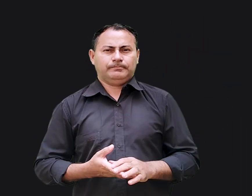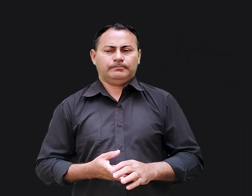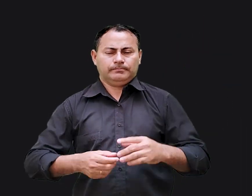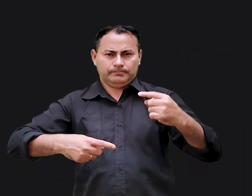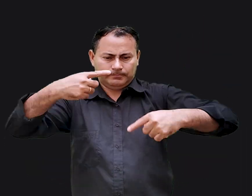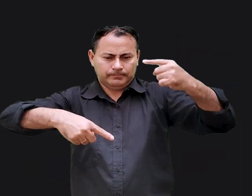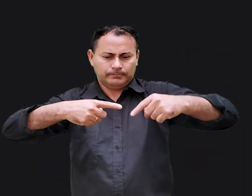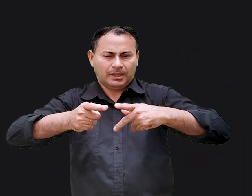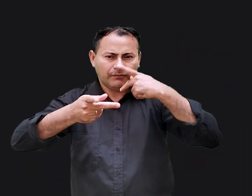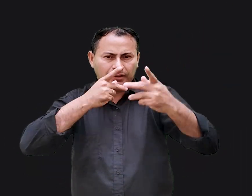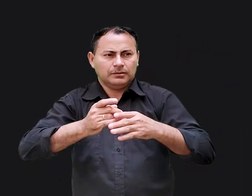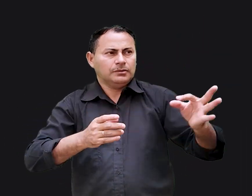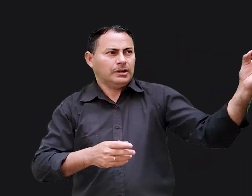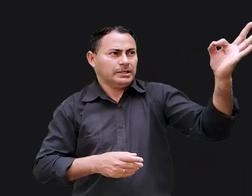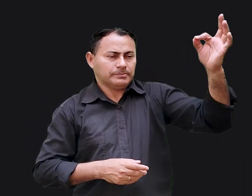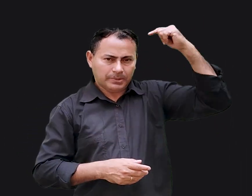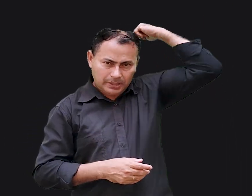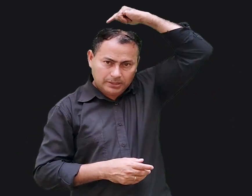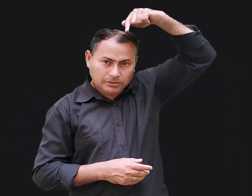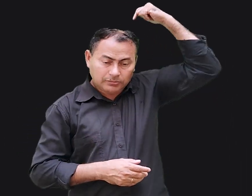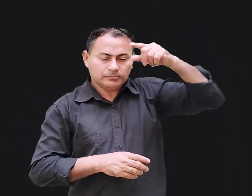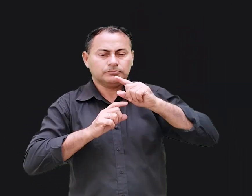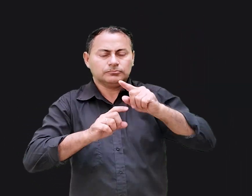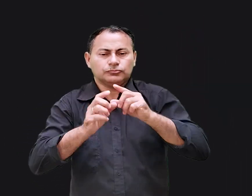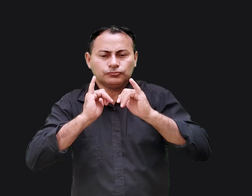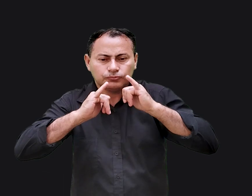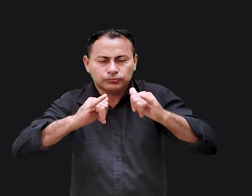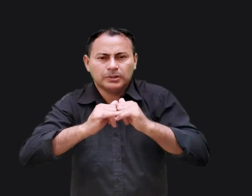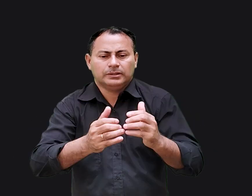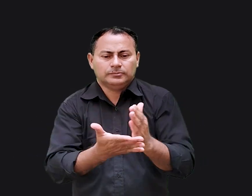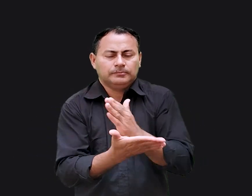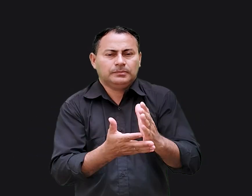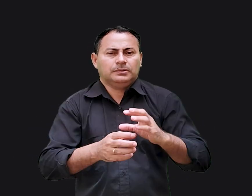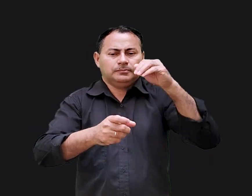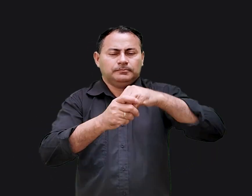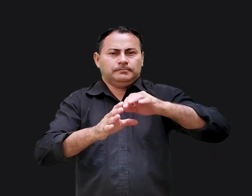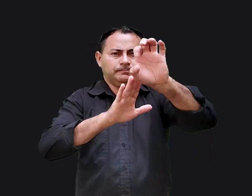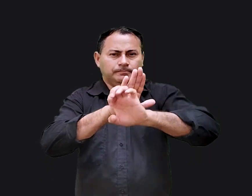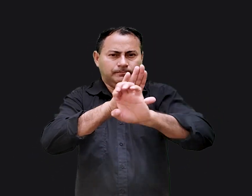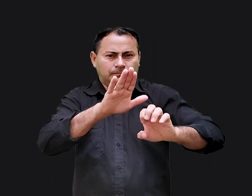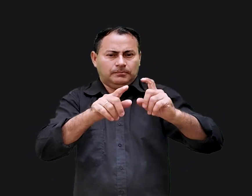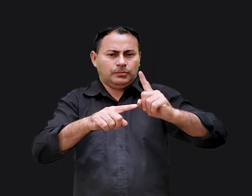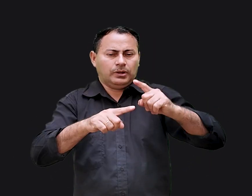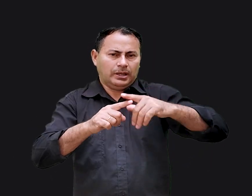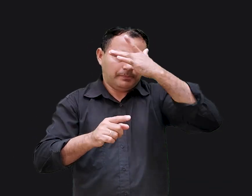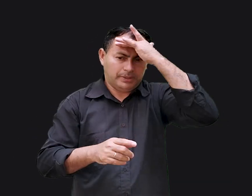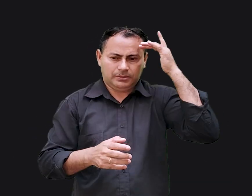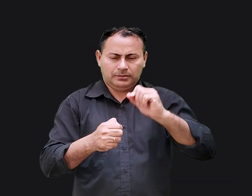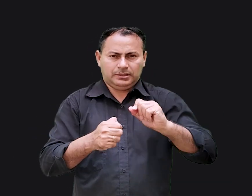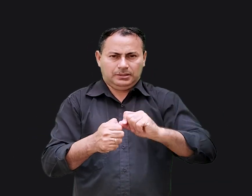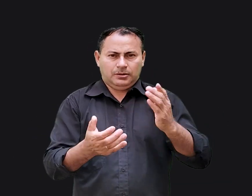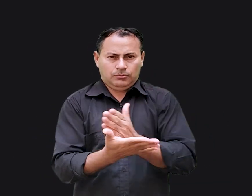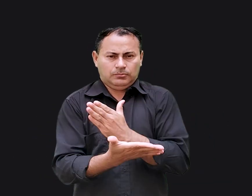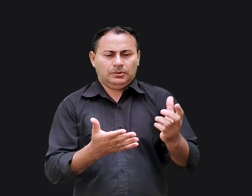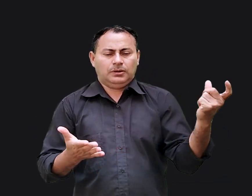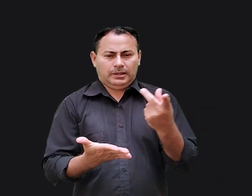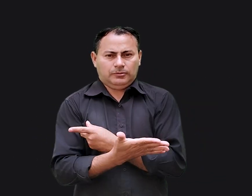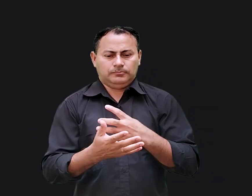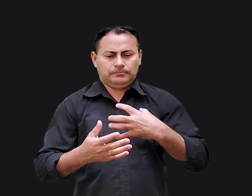A discussão a respeito do Espírito Santo provoca muita divisão e confusão no meio evangélico porque as pessoas cometem alguns erros na maneira